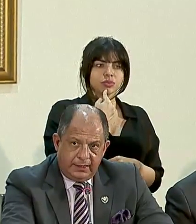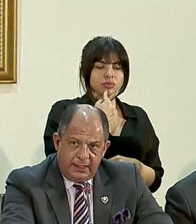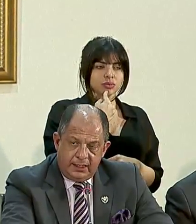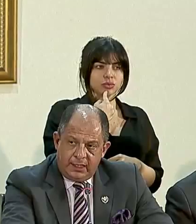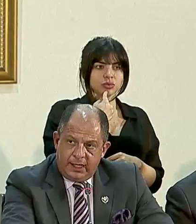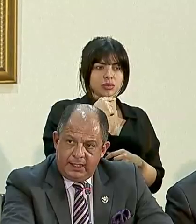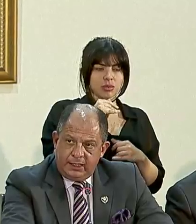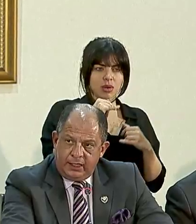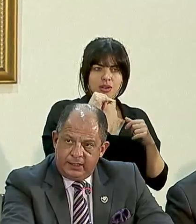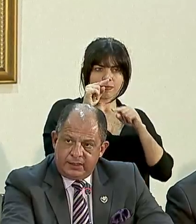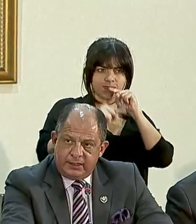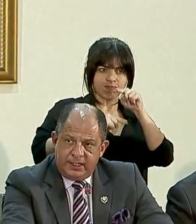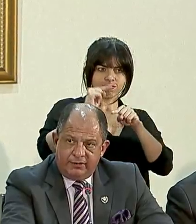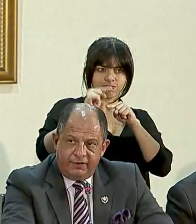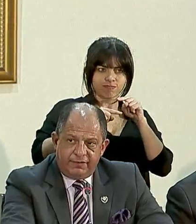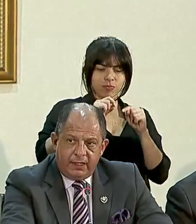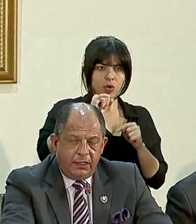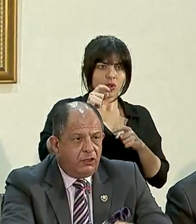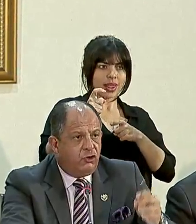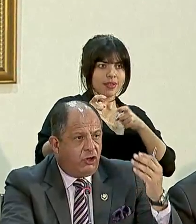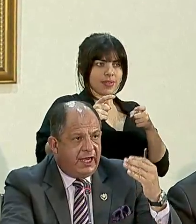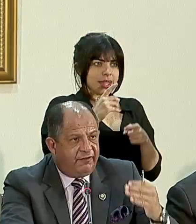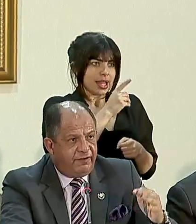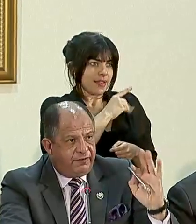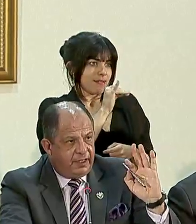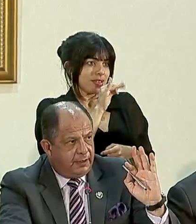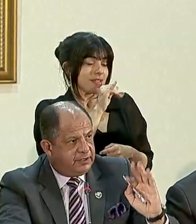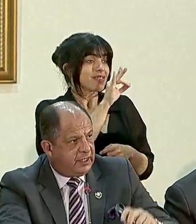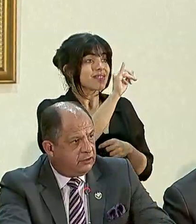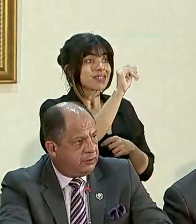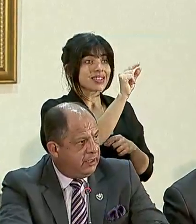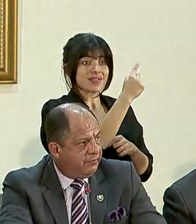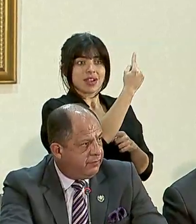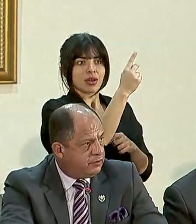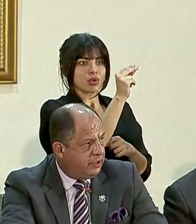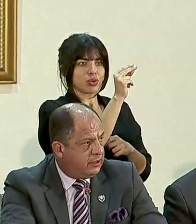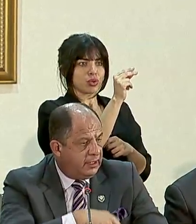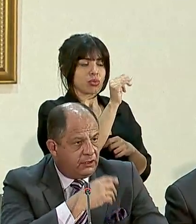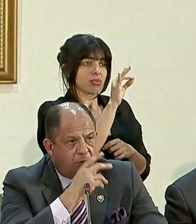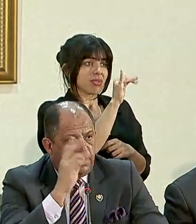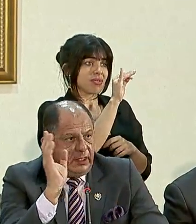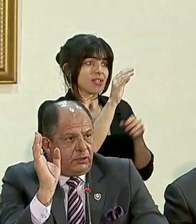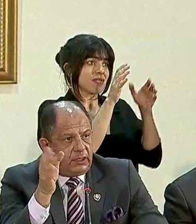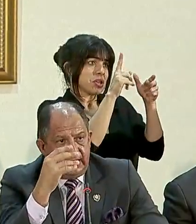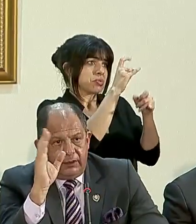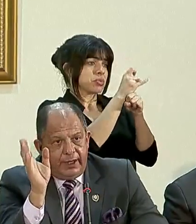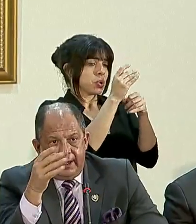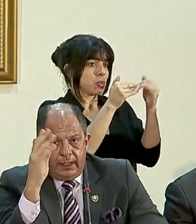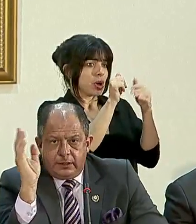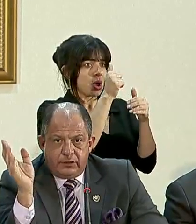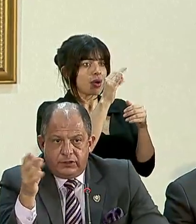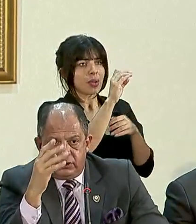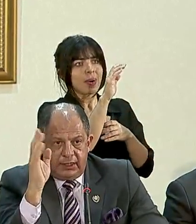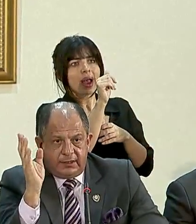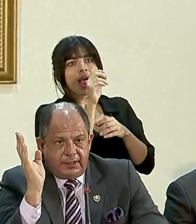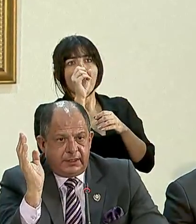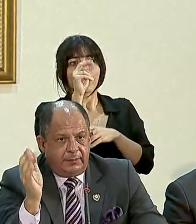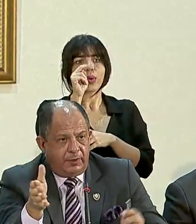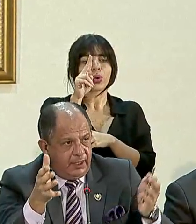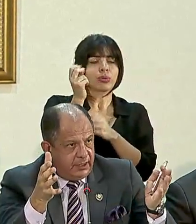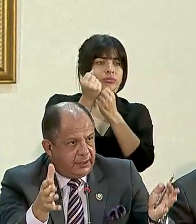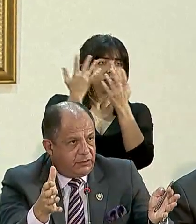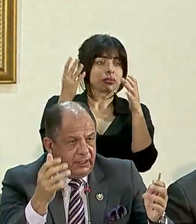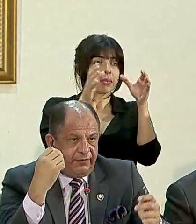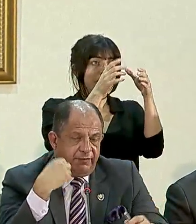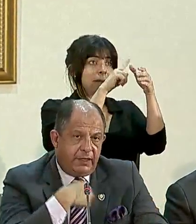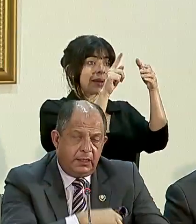le endilgan a la dirigencia de la FIFA, no a la FIFA en abstracto, que la FIFA es una entidad como cualquier otra, la OEA, las Naciones Unidas, etcétera,